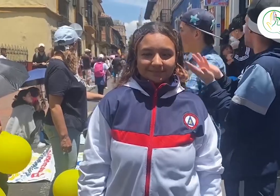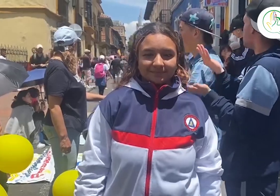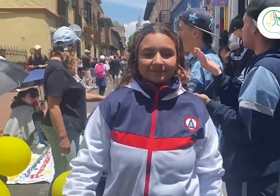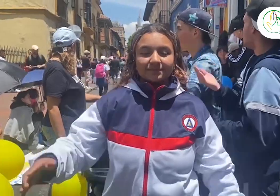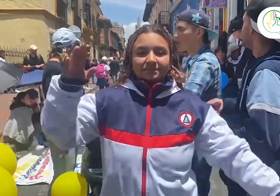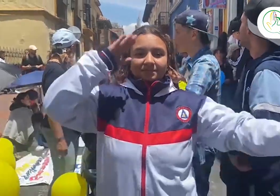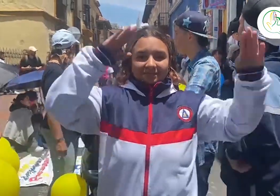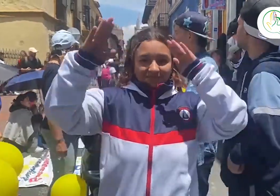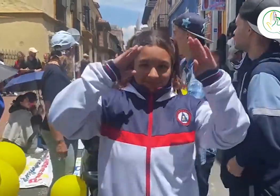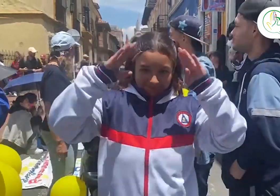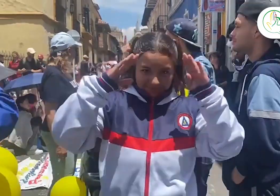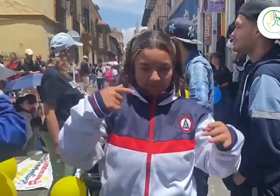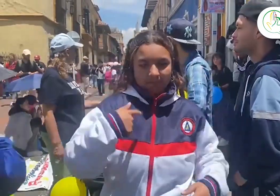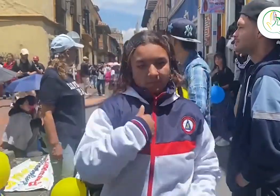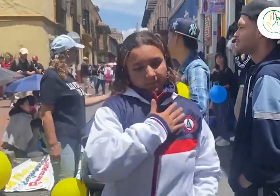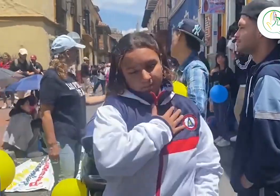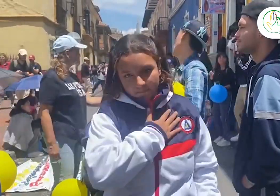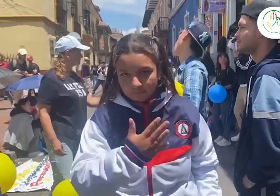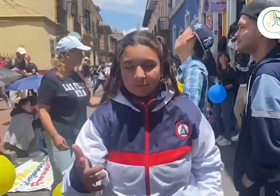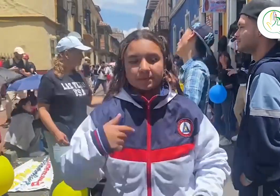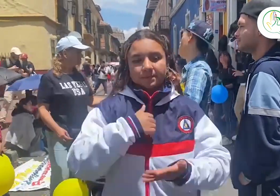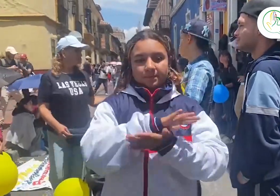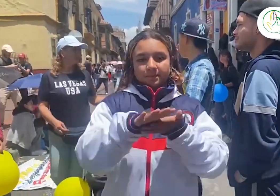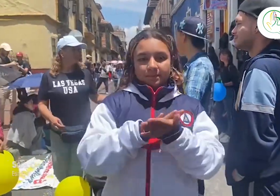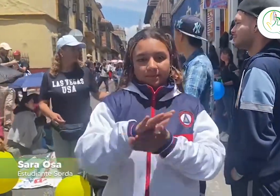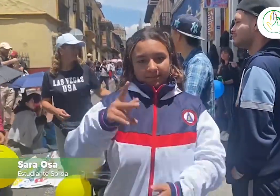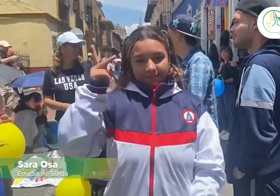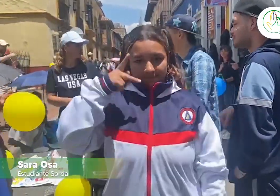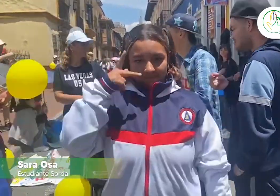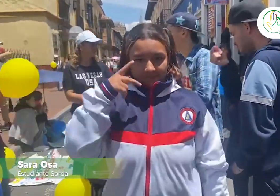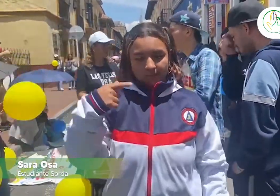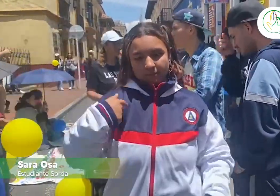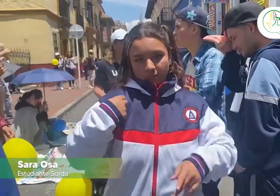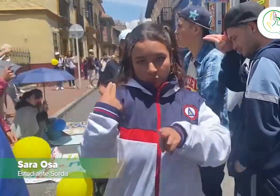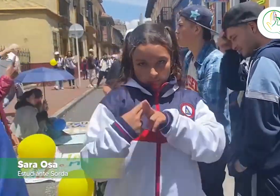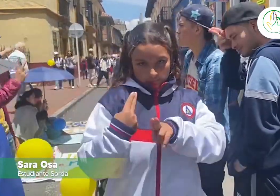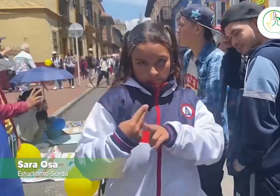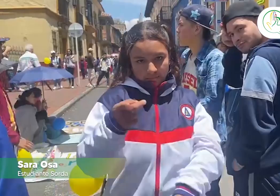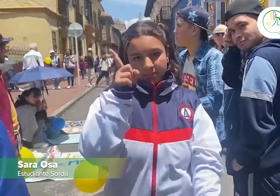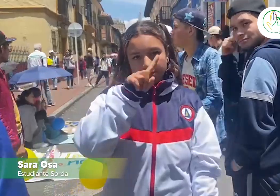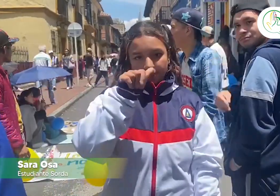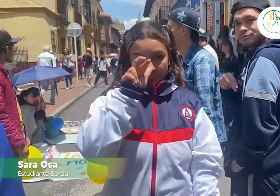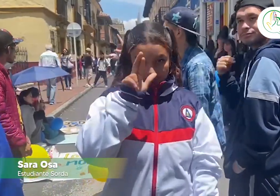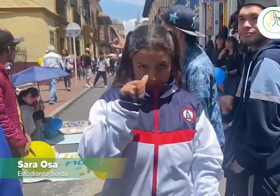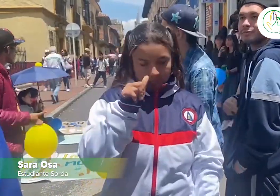Hola, mucho gusto. Mi seña es esta. Yo soy Sara Osa.